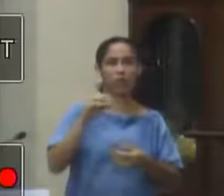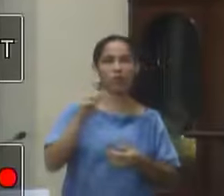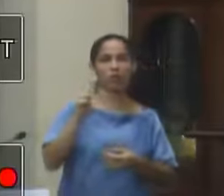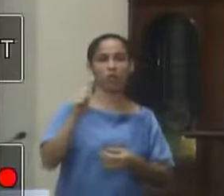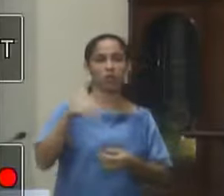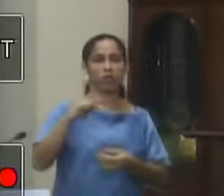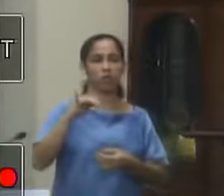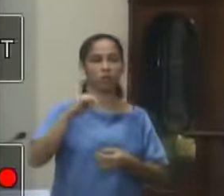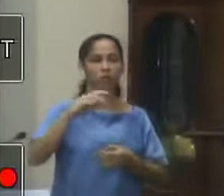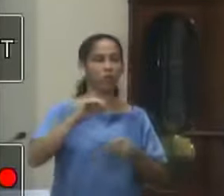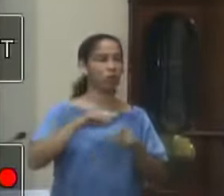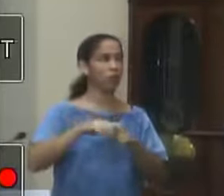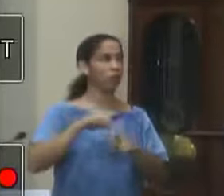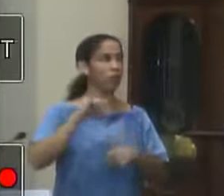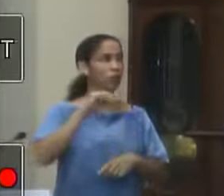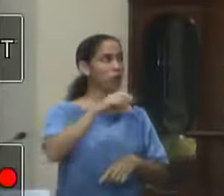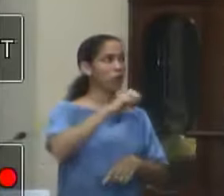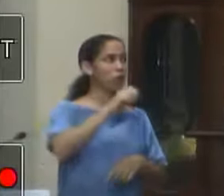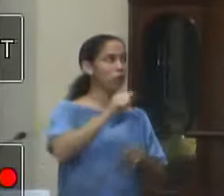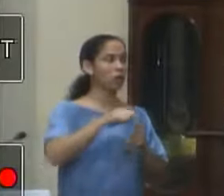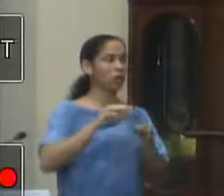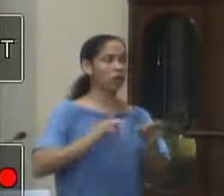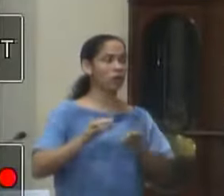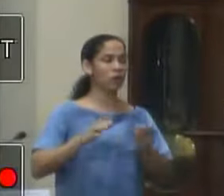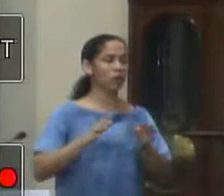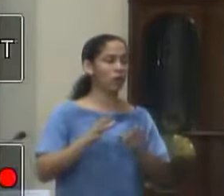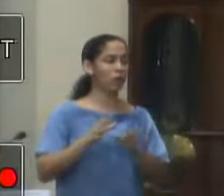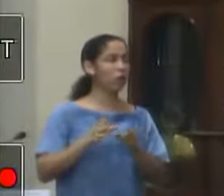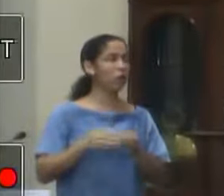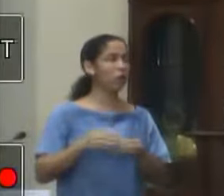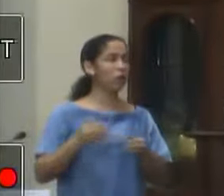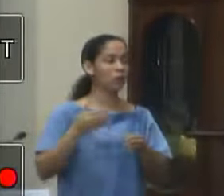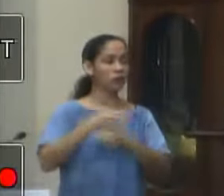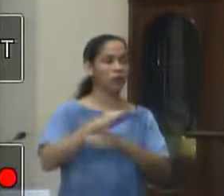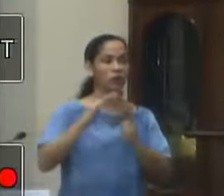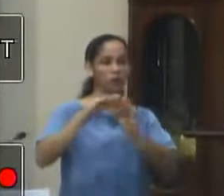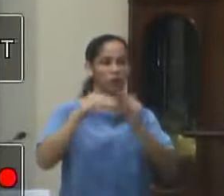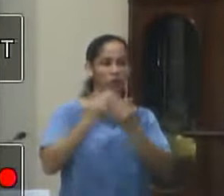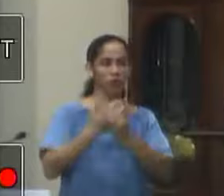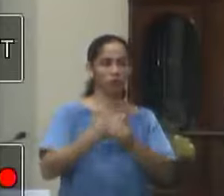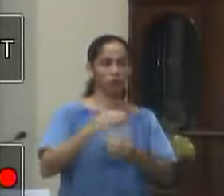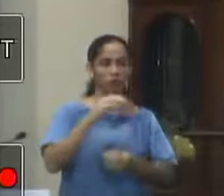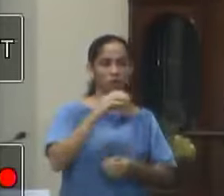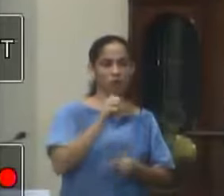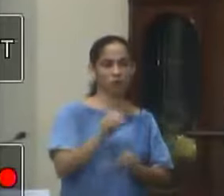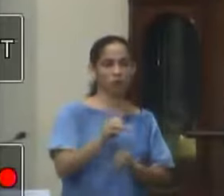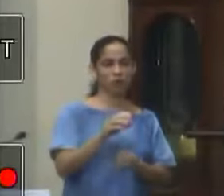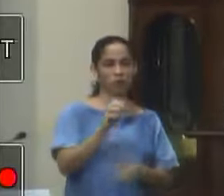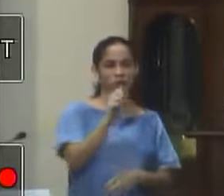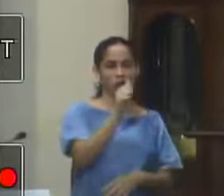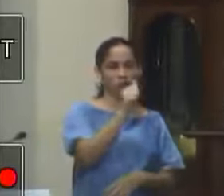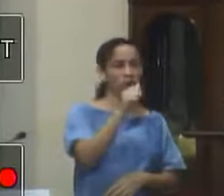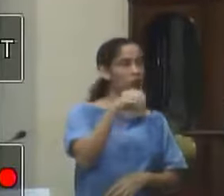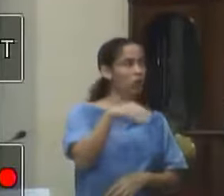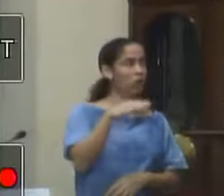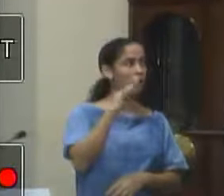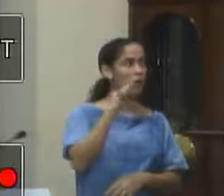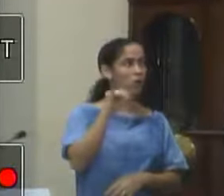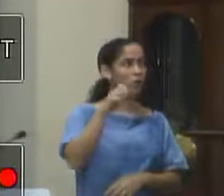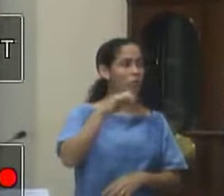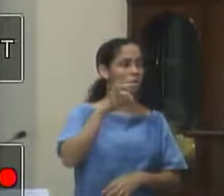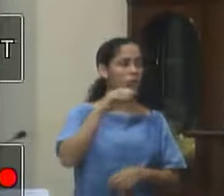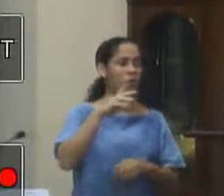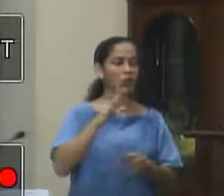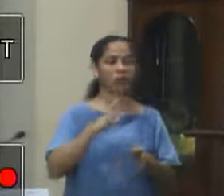uma programação nessa campanha. Vamos entrar agora nas escolas com a educação ambiental. Não é da noite para o dia, a gente